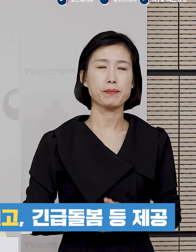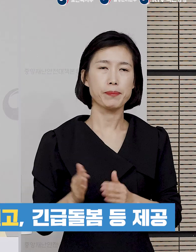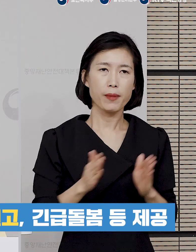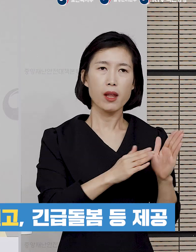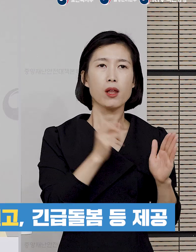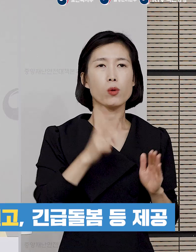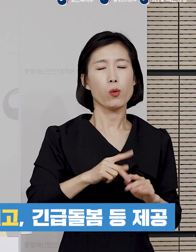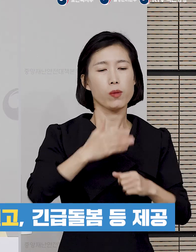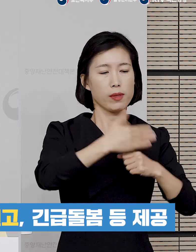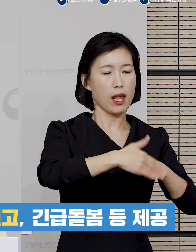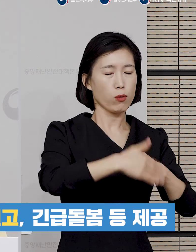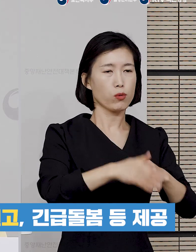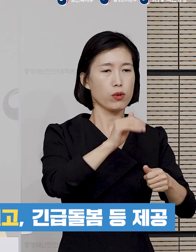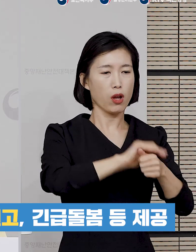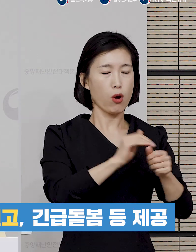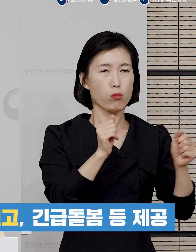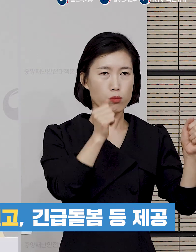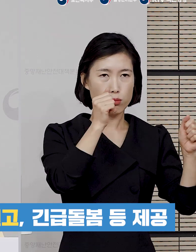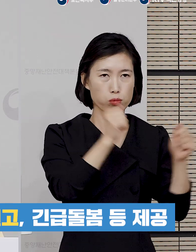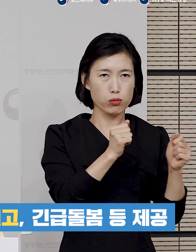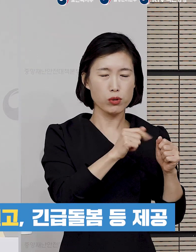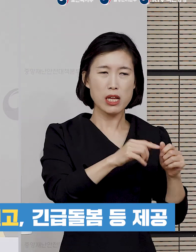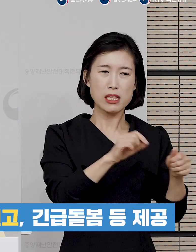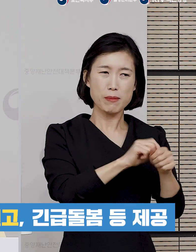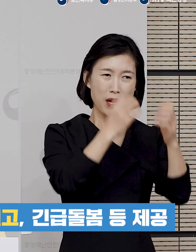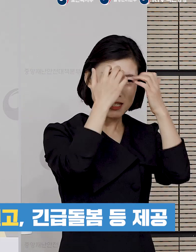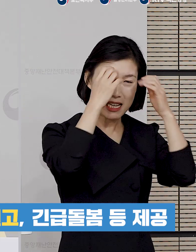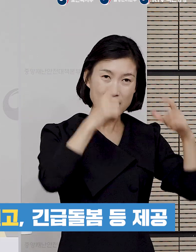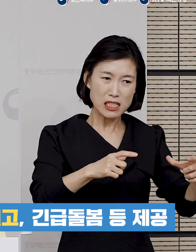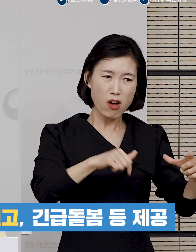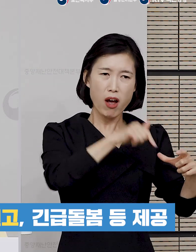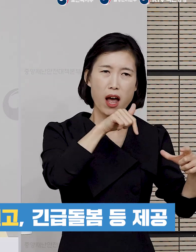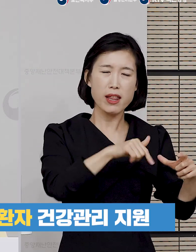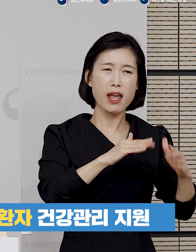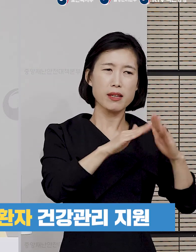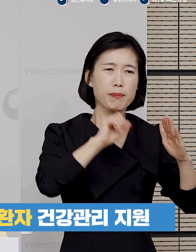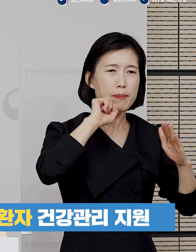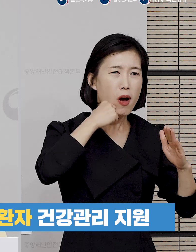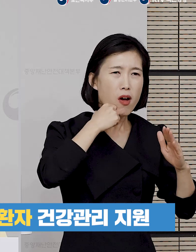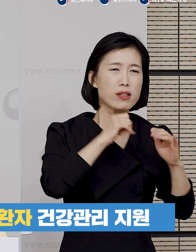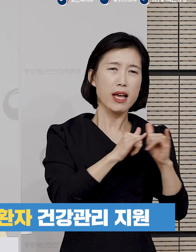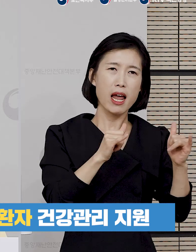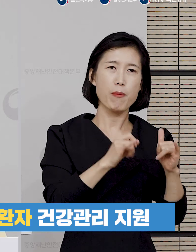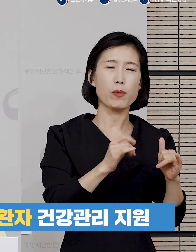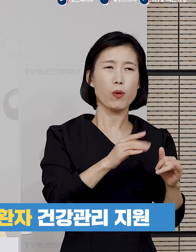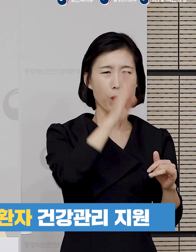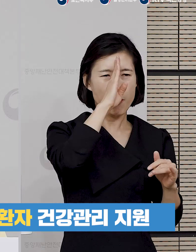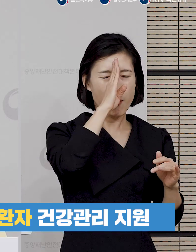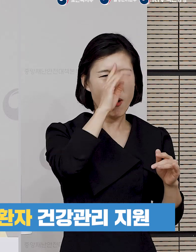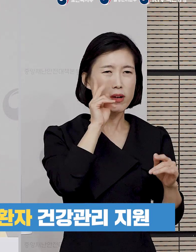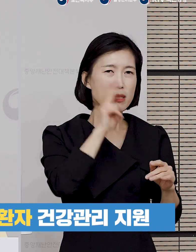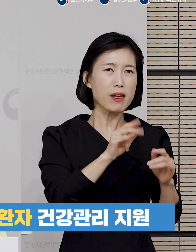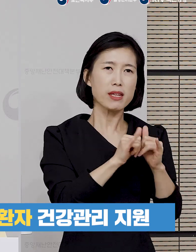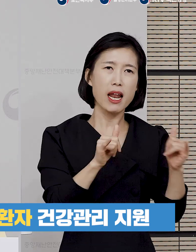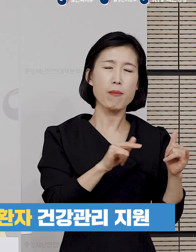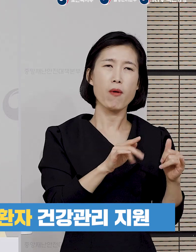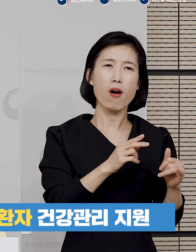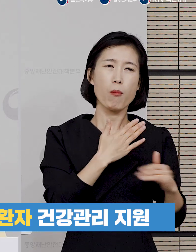출시하고 있습니다 한편 대구경북의 특별재난지역 저소득층